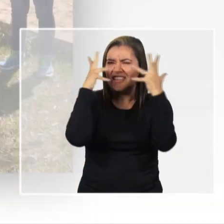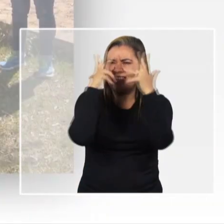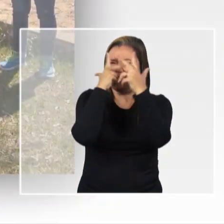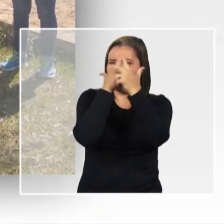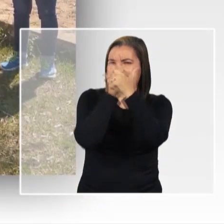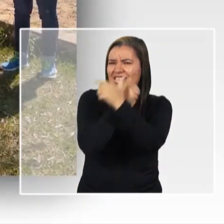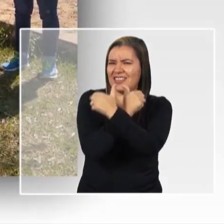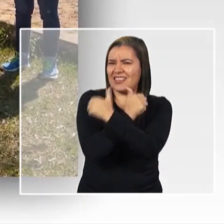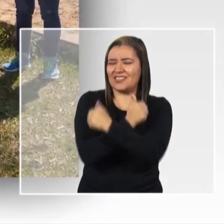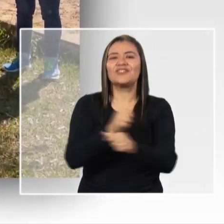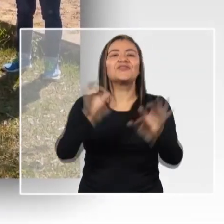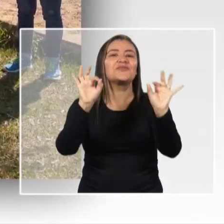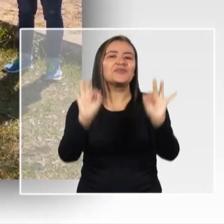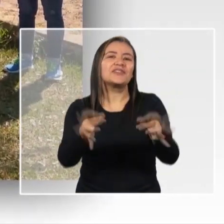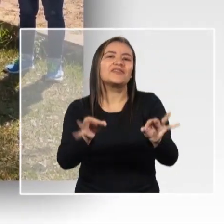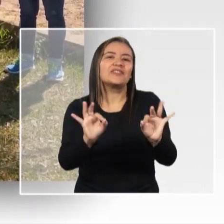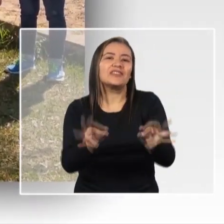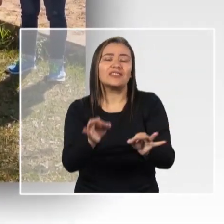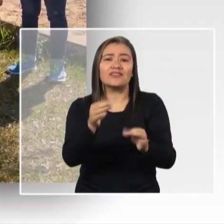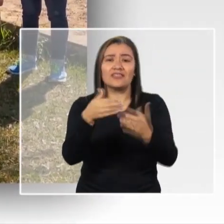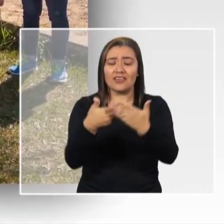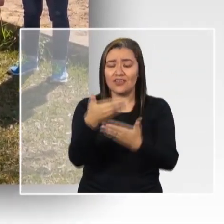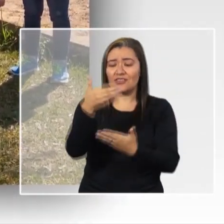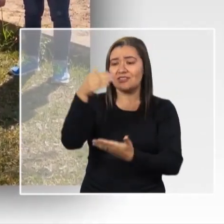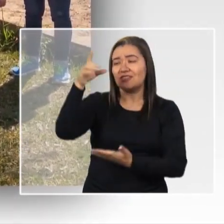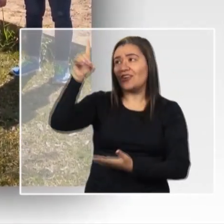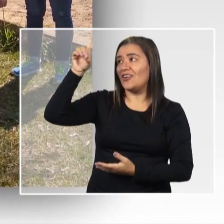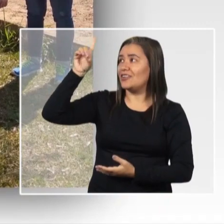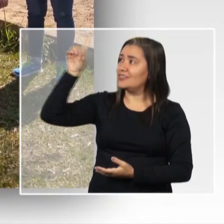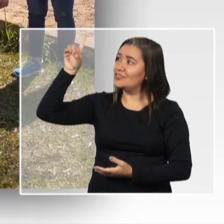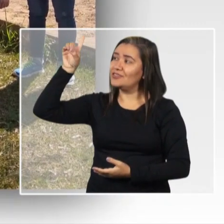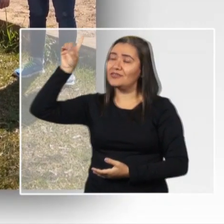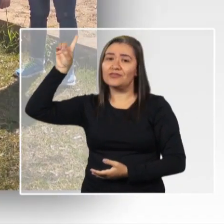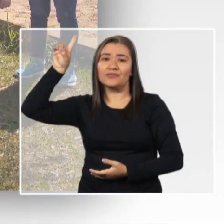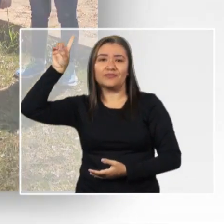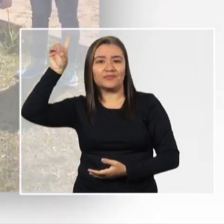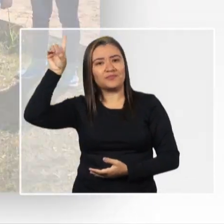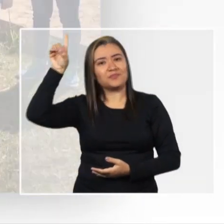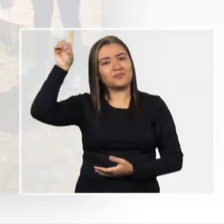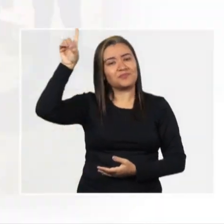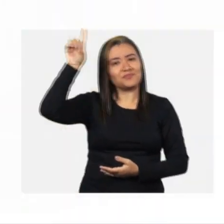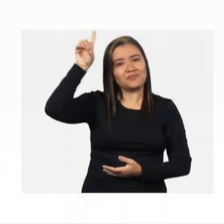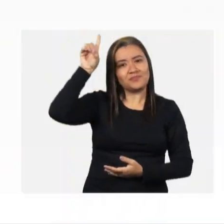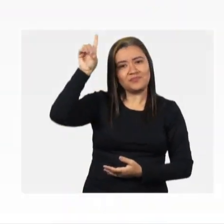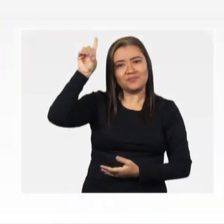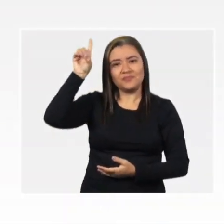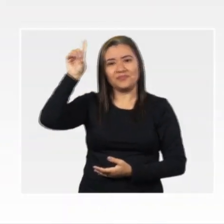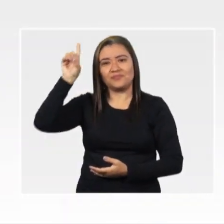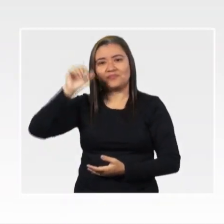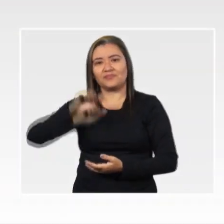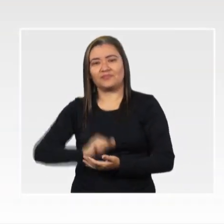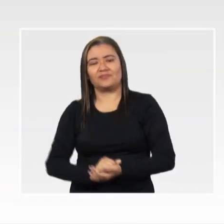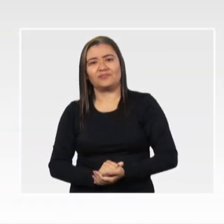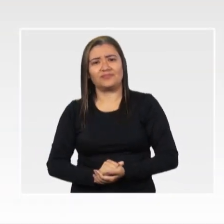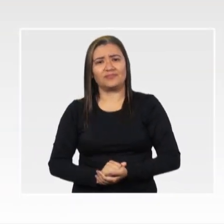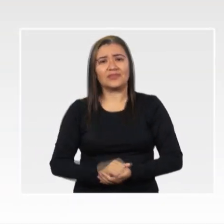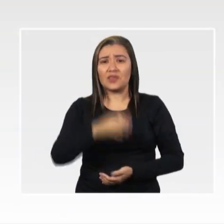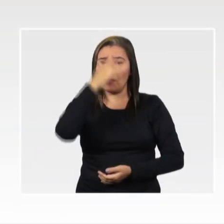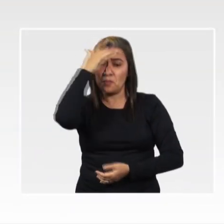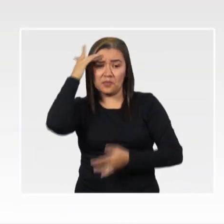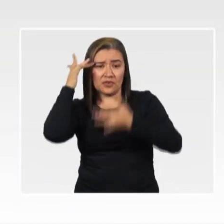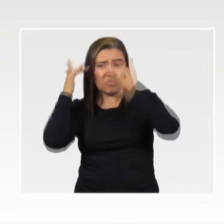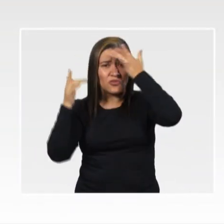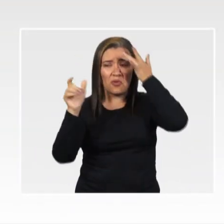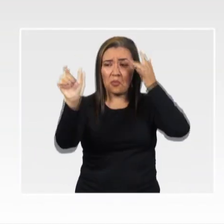jamais. Você é lindo demais, perfeita aos olhos